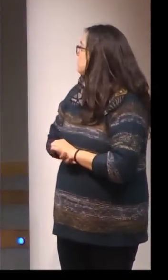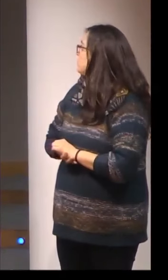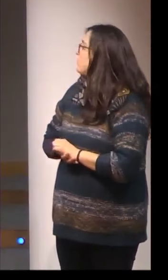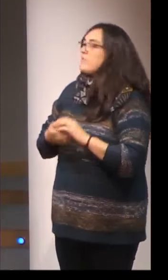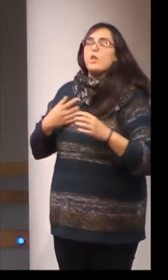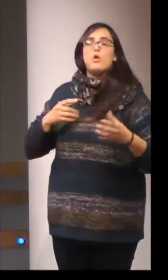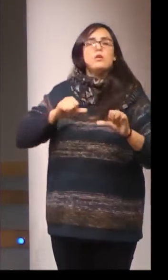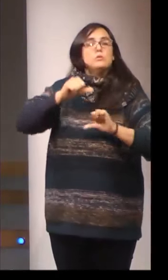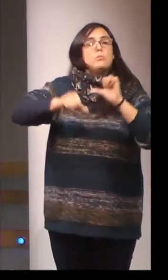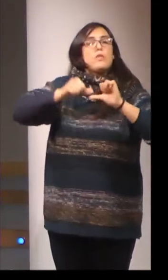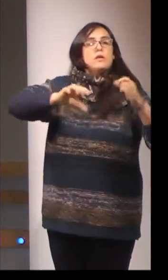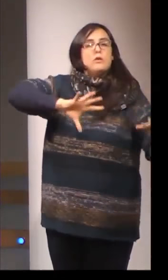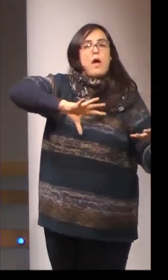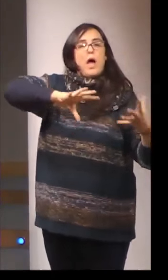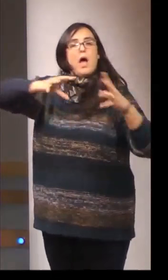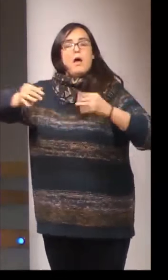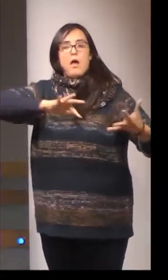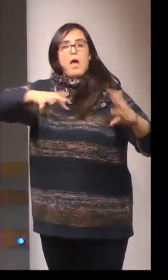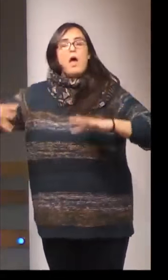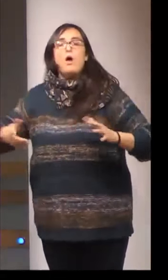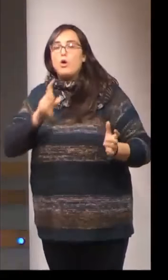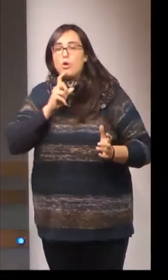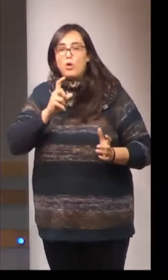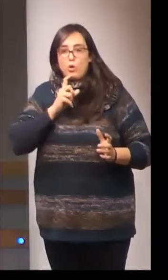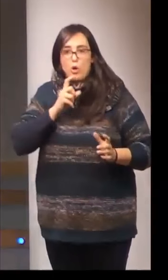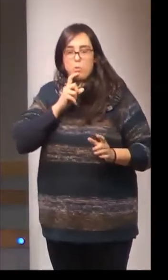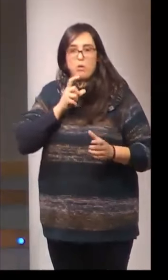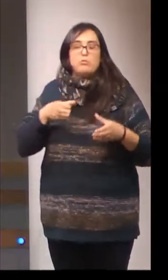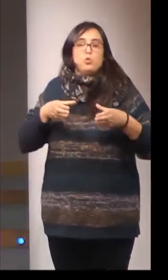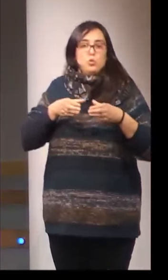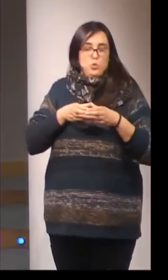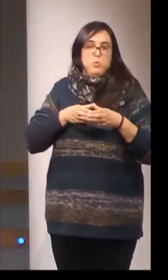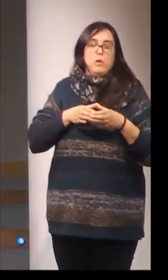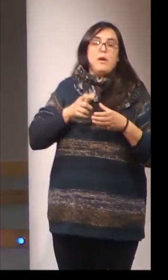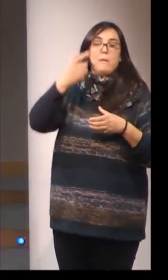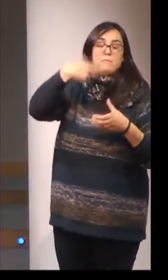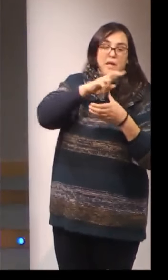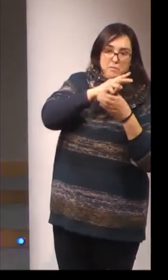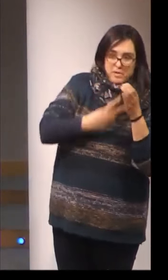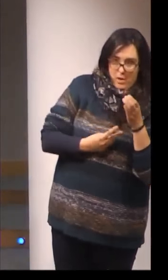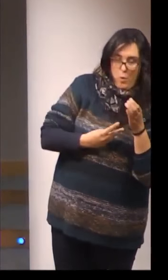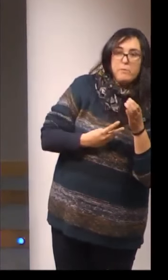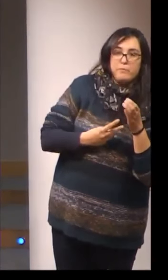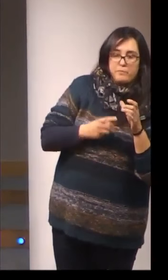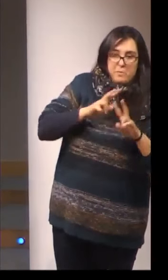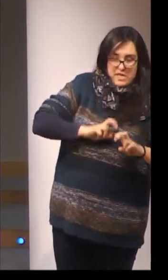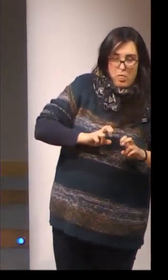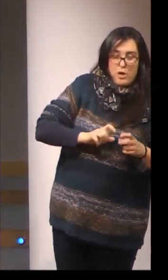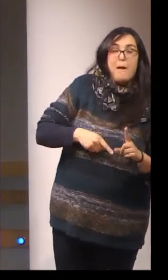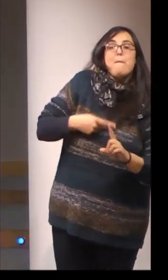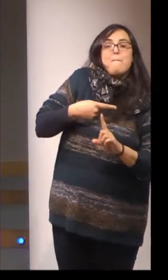lenguas de signos. El proceso de adaptación que hemos llevado a cabo pasa por un grupo